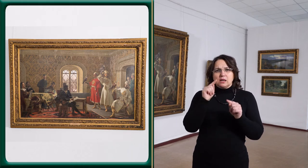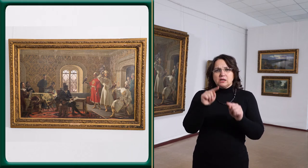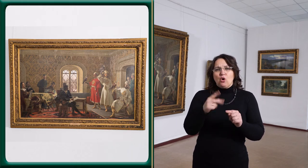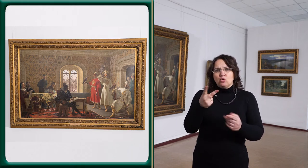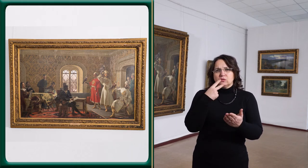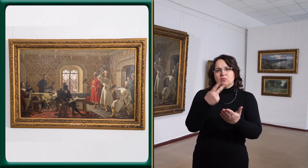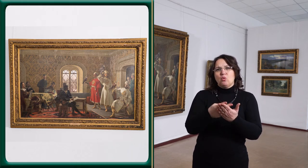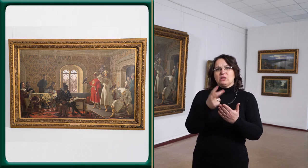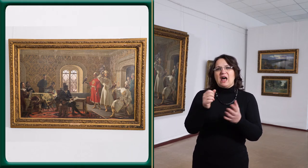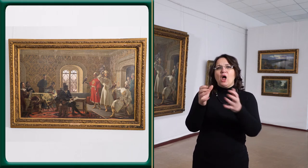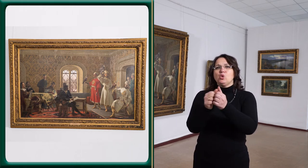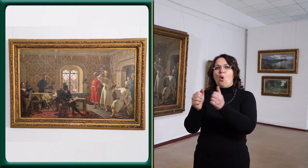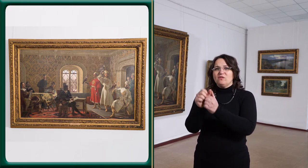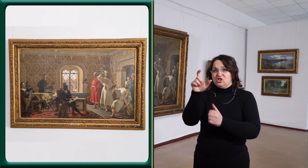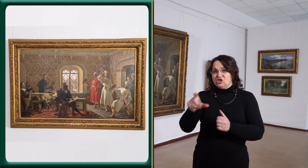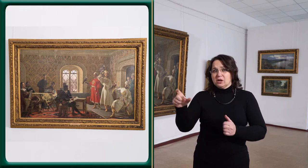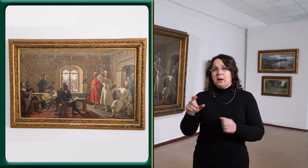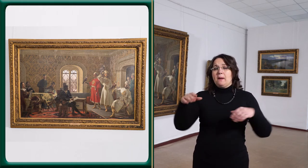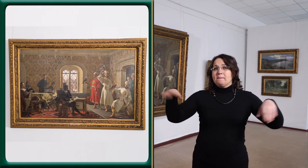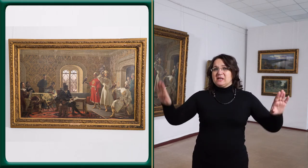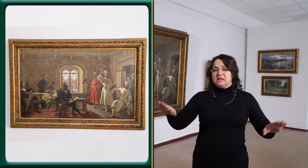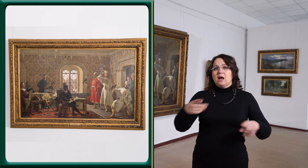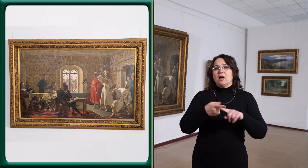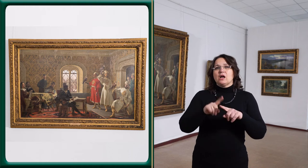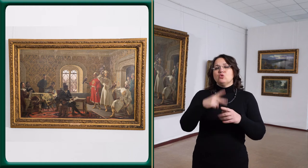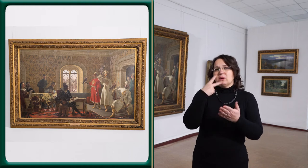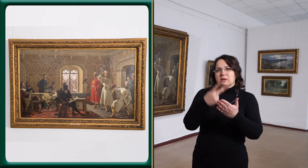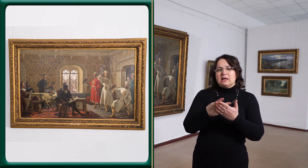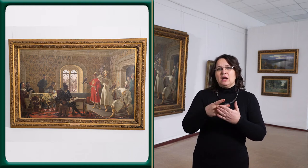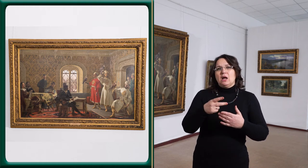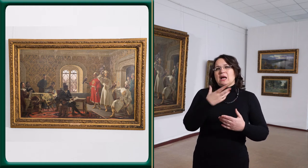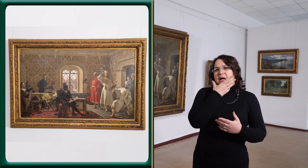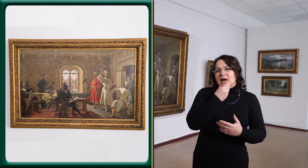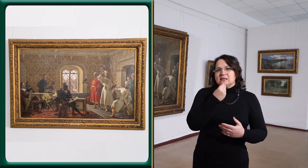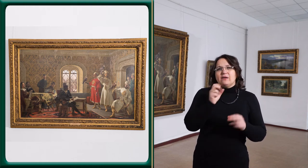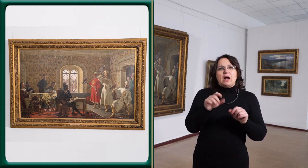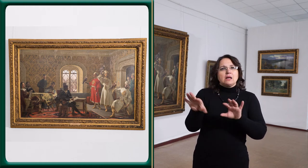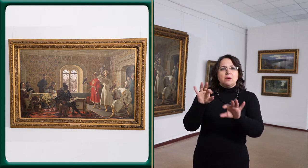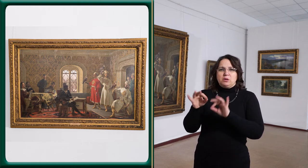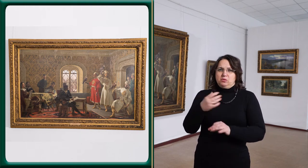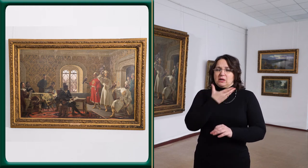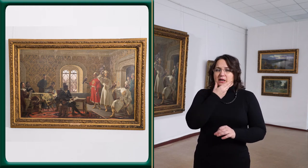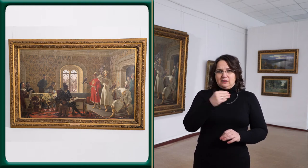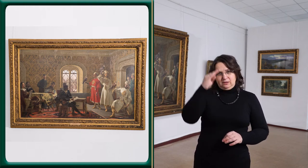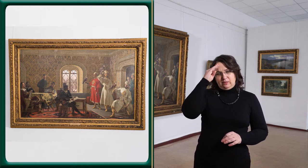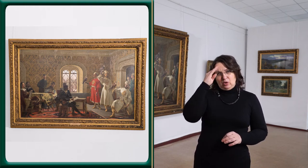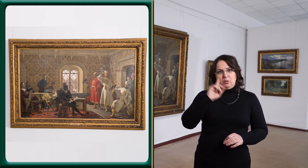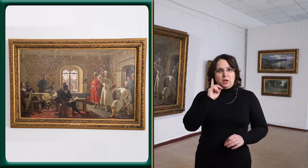на ловчих птиц, которые демонстрируют сокольничьи, красивые, как на подбор, молодые люди. Хотя картина